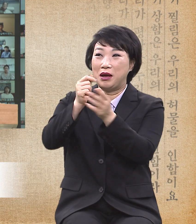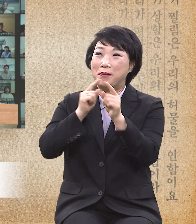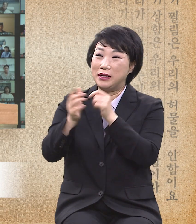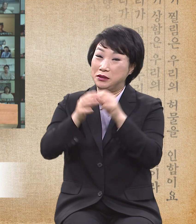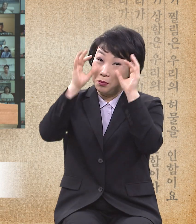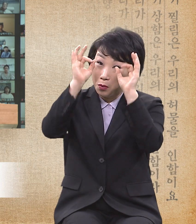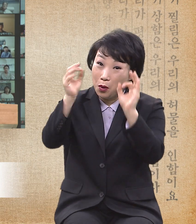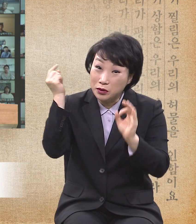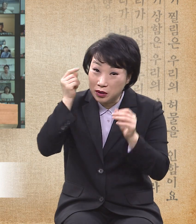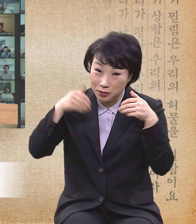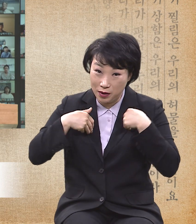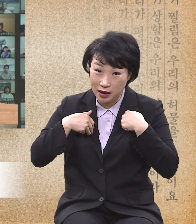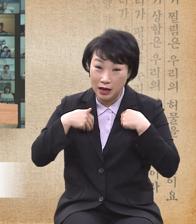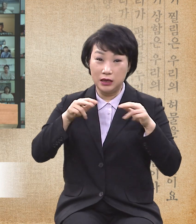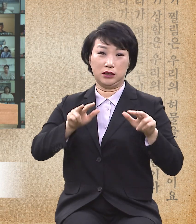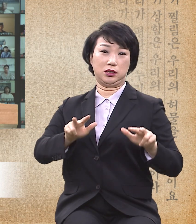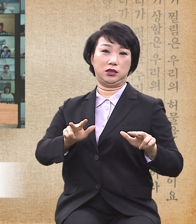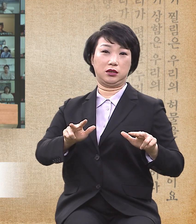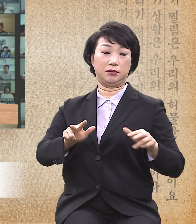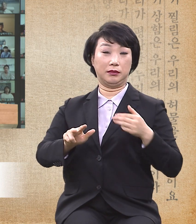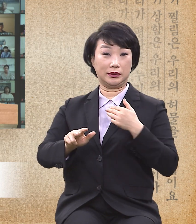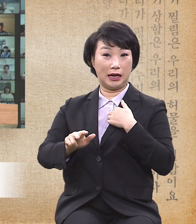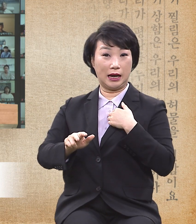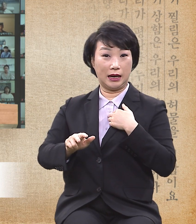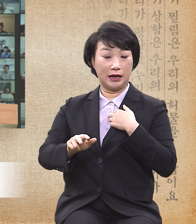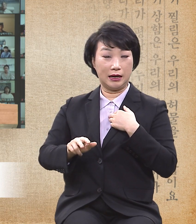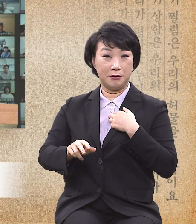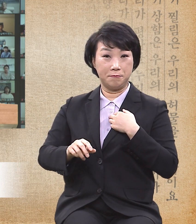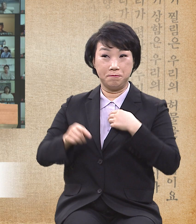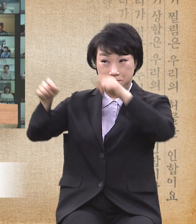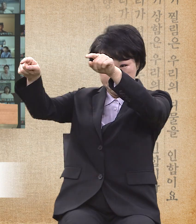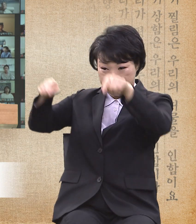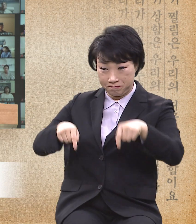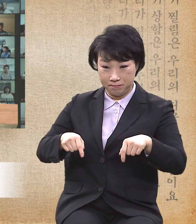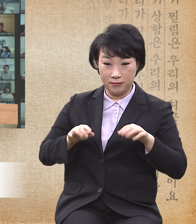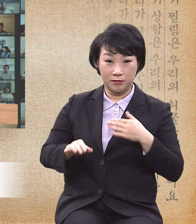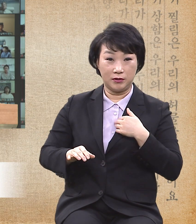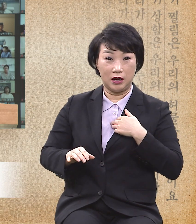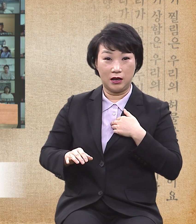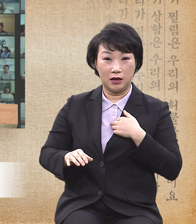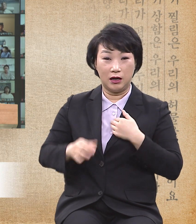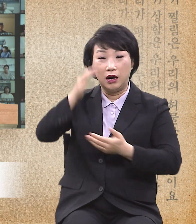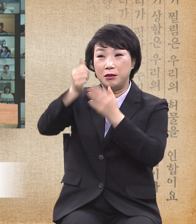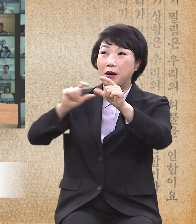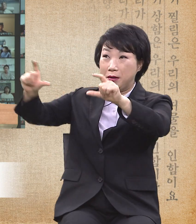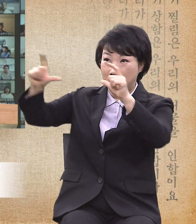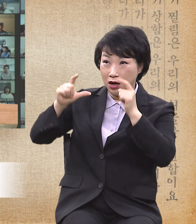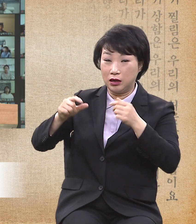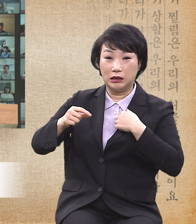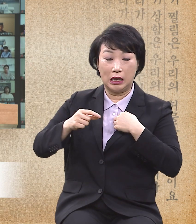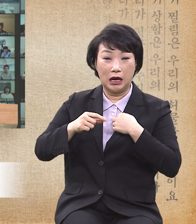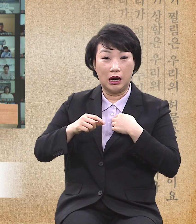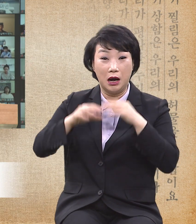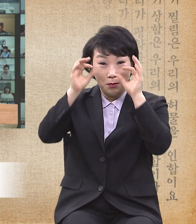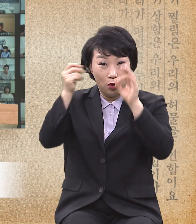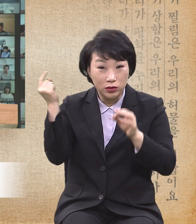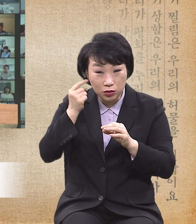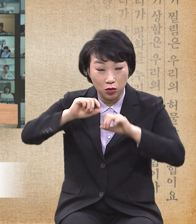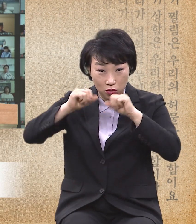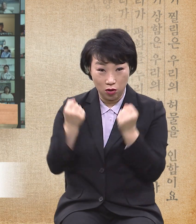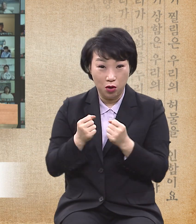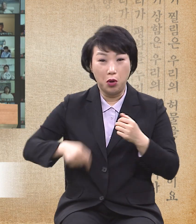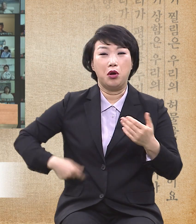말씀을 들을 때 지금 나를 진단하는 말씀으로 듣고 내가 회개로